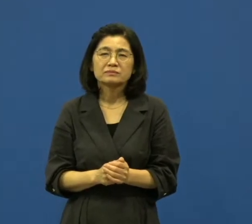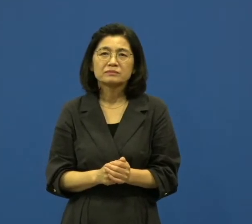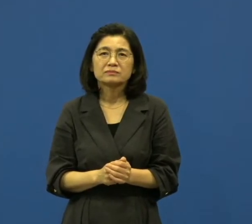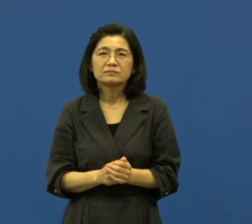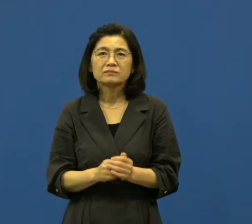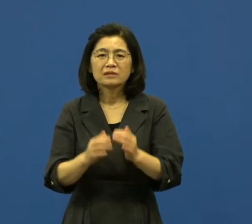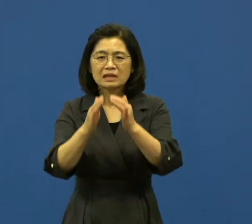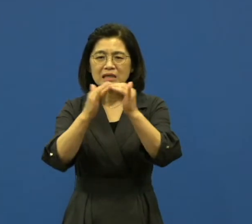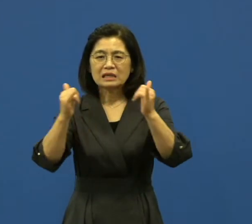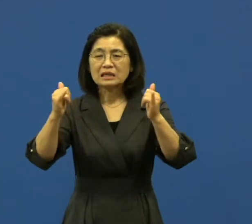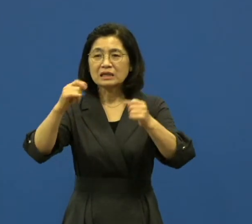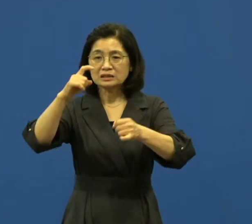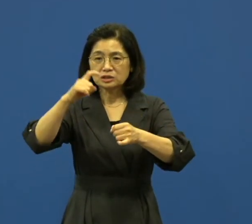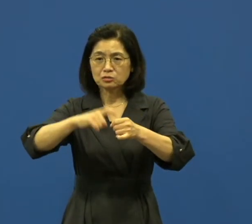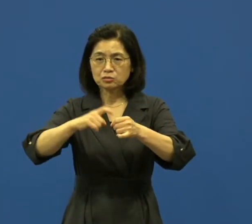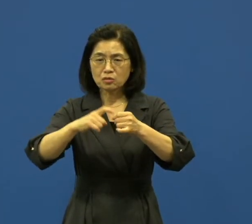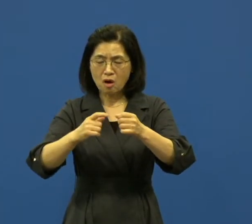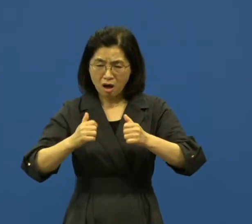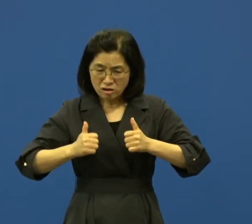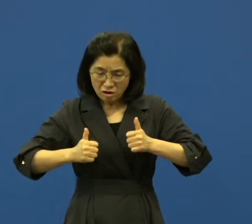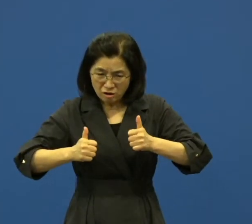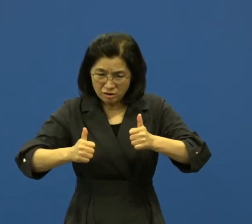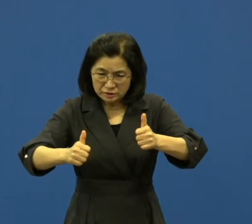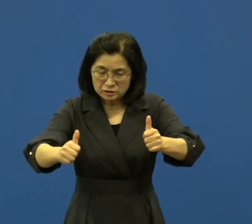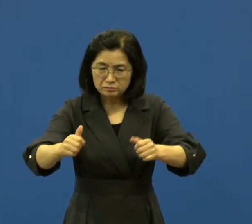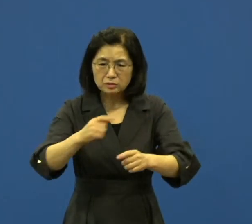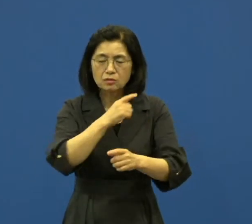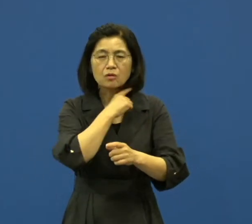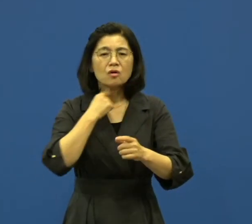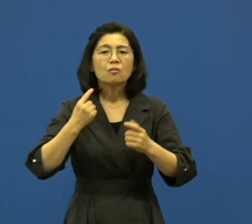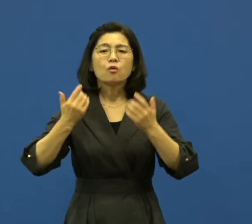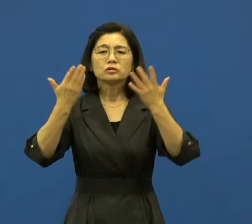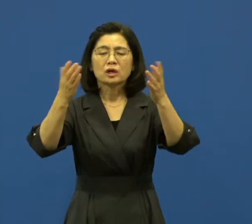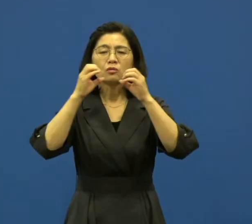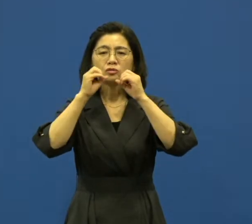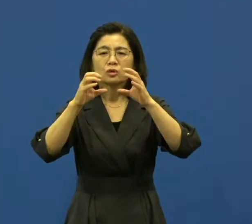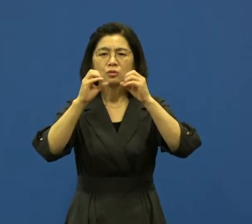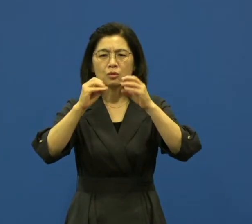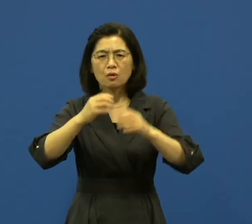인간적인 열심으로도 다닐 수 있고 봉사할 수 있고 성도로 갈 수 있습니다.